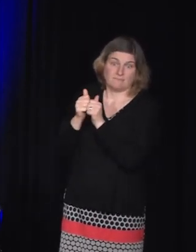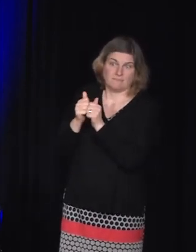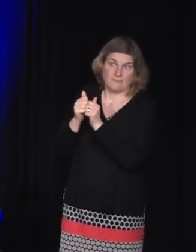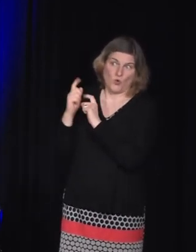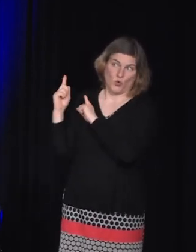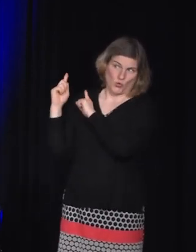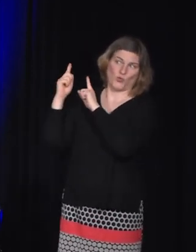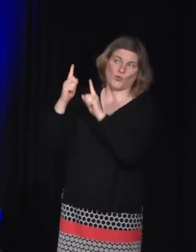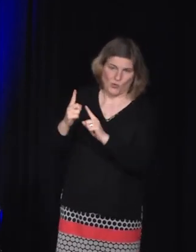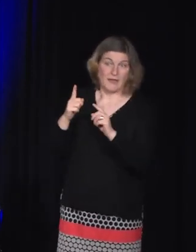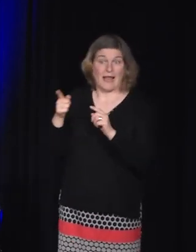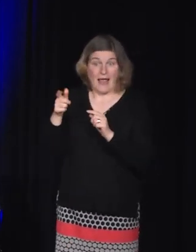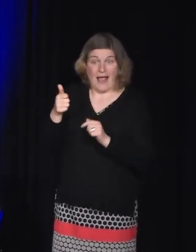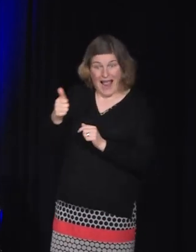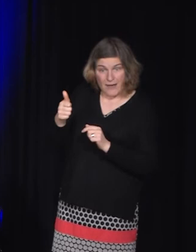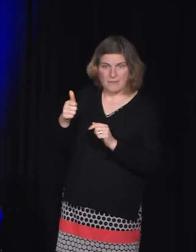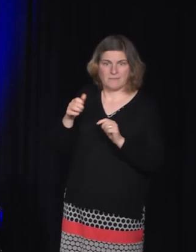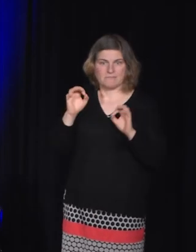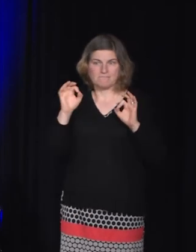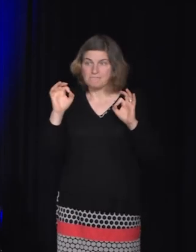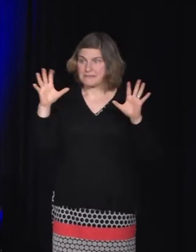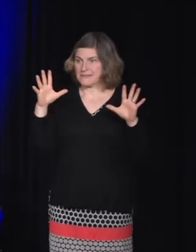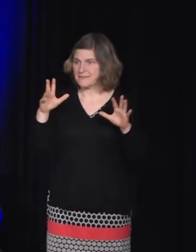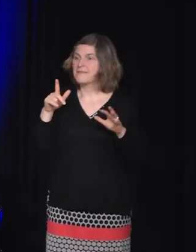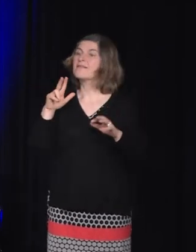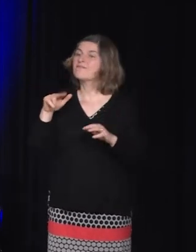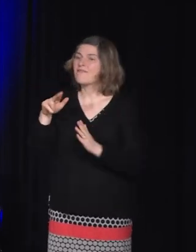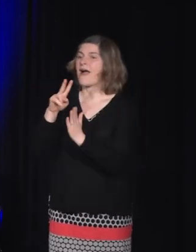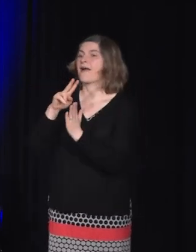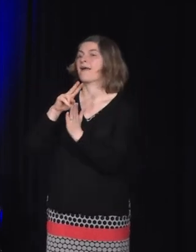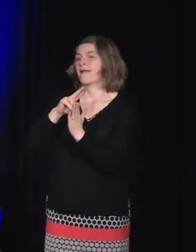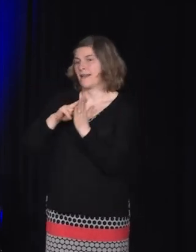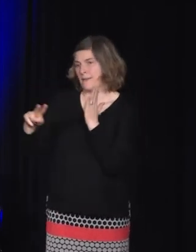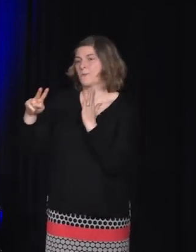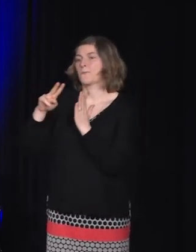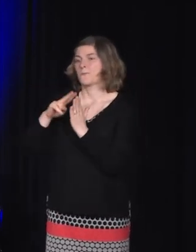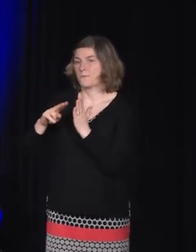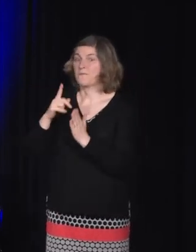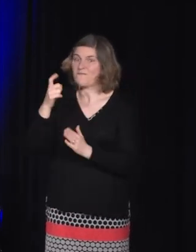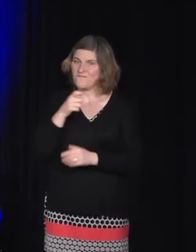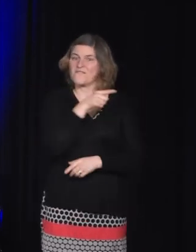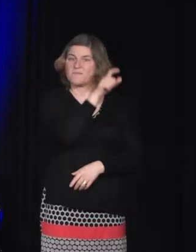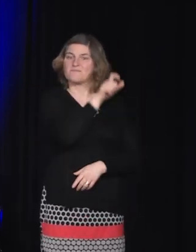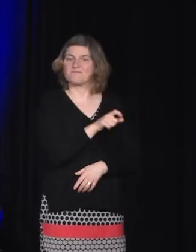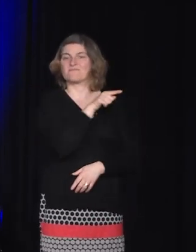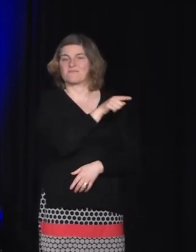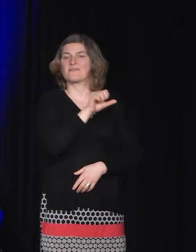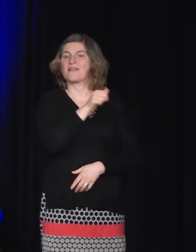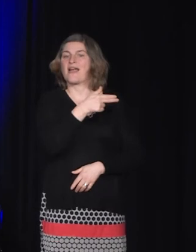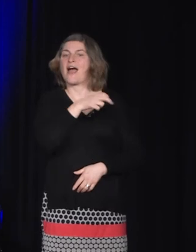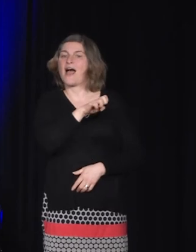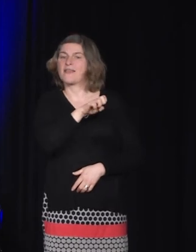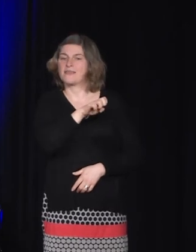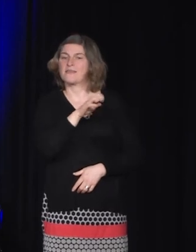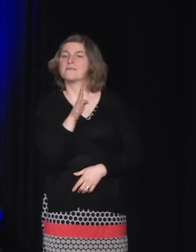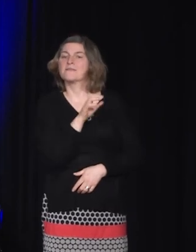là, justement, elle va nous lire ses poèmes de Anne Sexton, enfin quelques poèmes de Anne